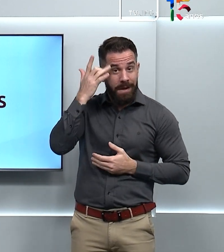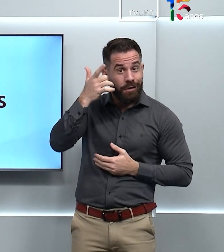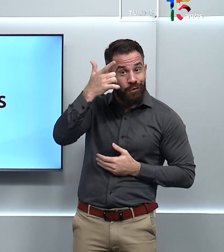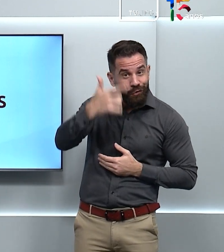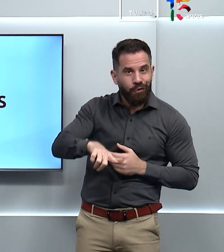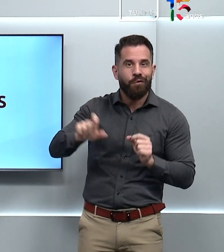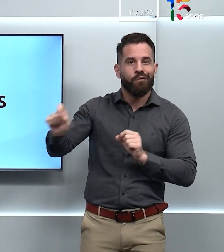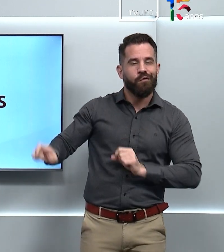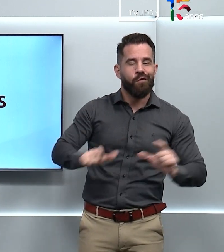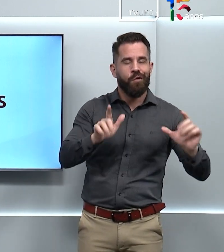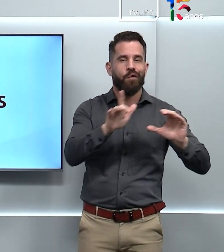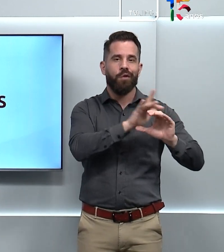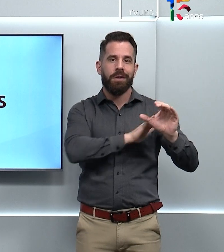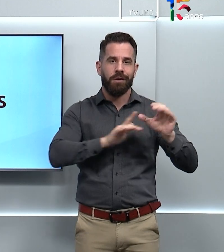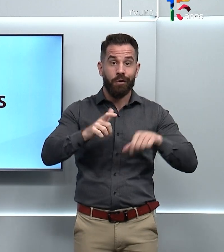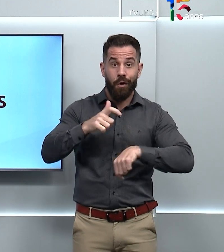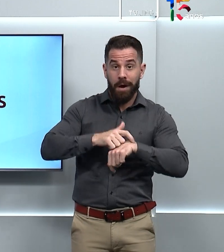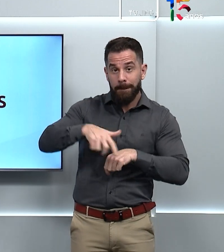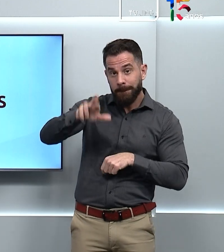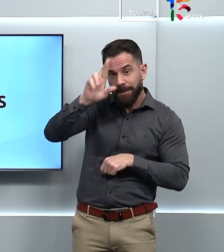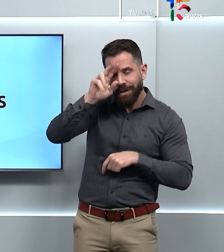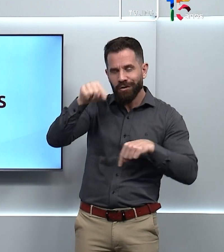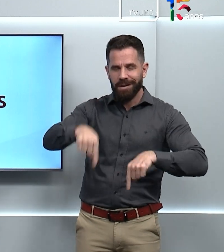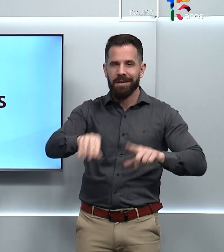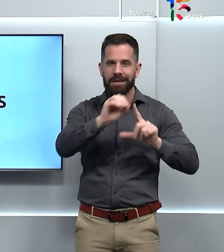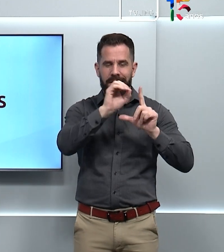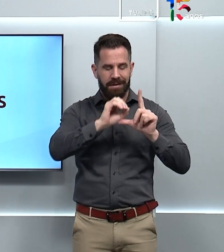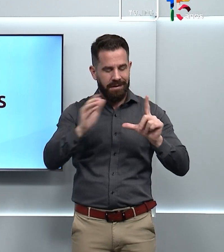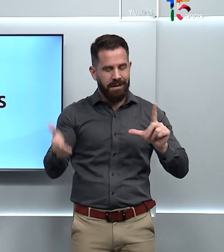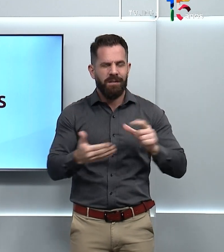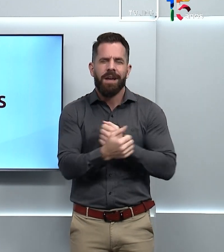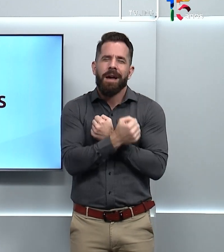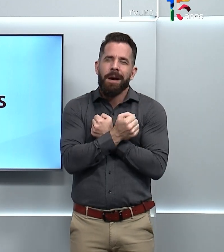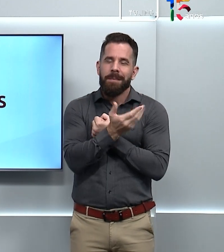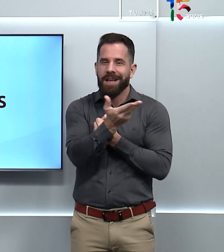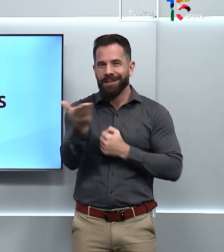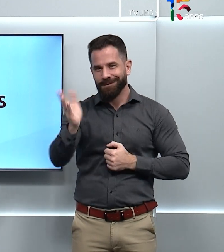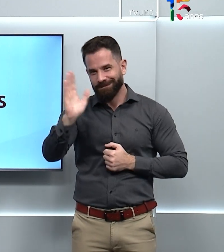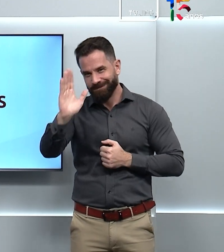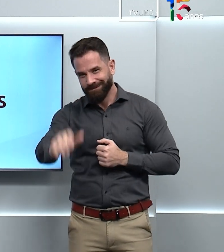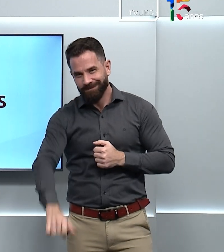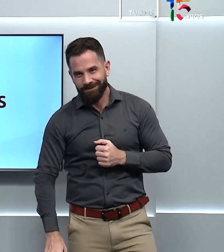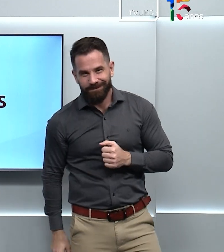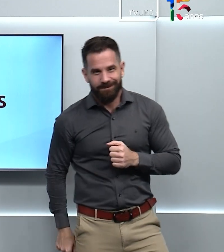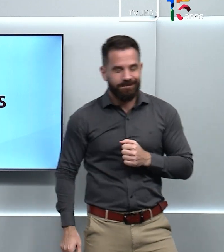tem mais conexões ao meio-dia aqui na TV UFG. Forte abraço. Tchau, tchau.